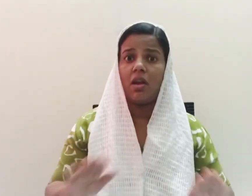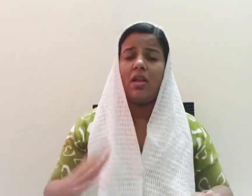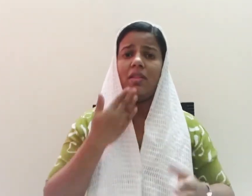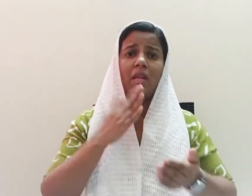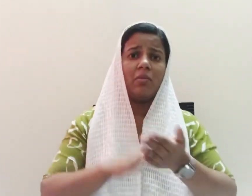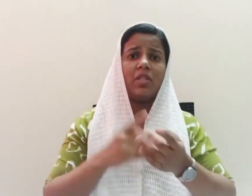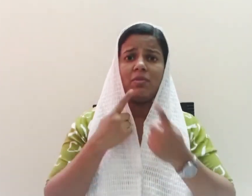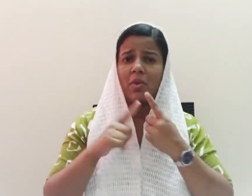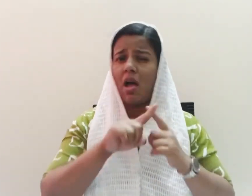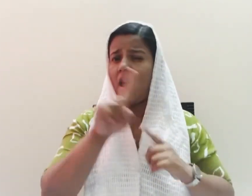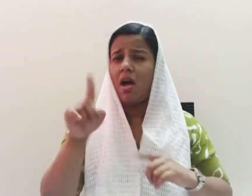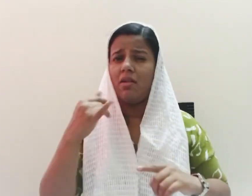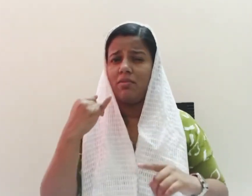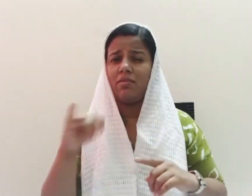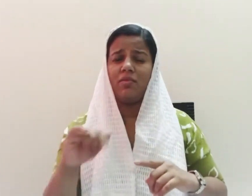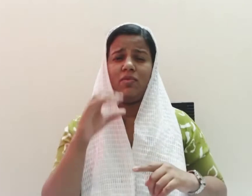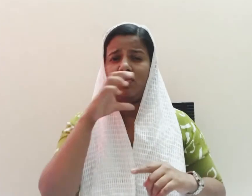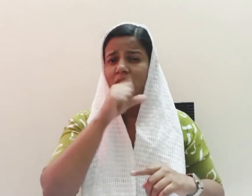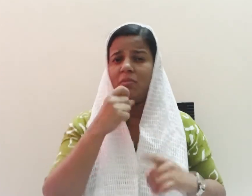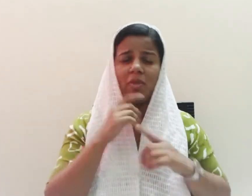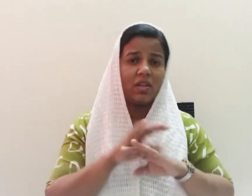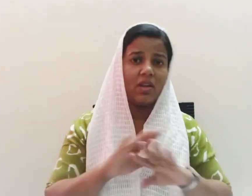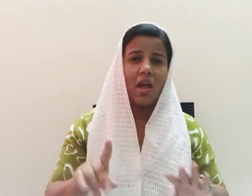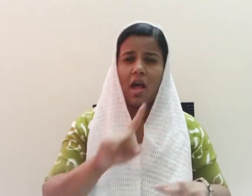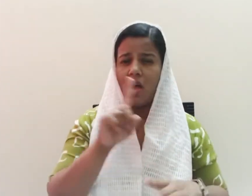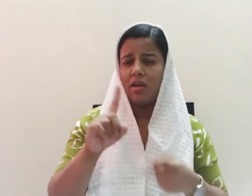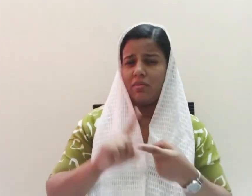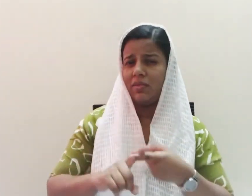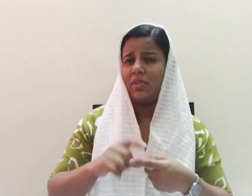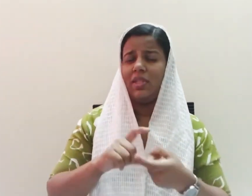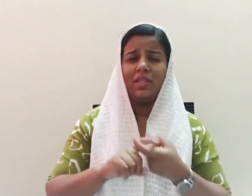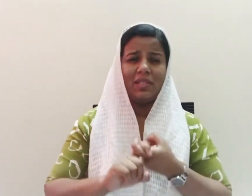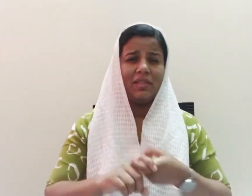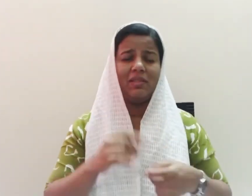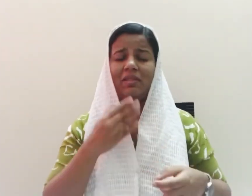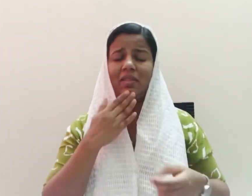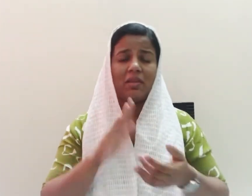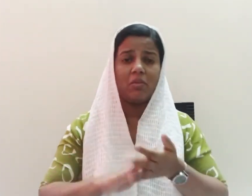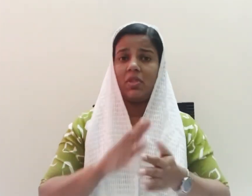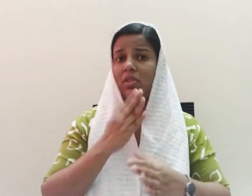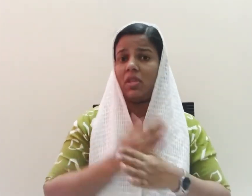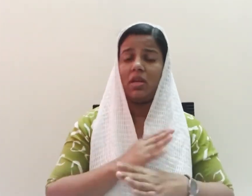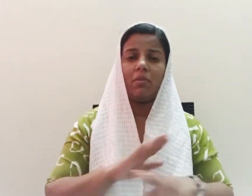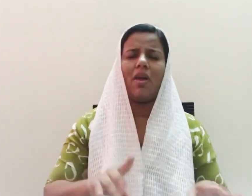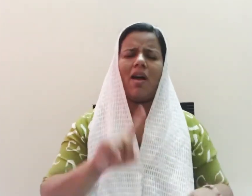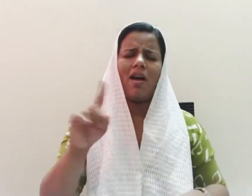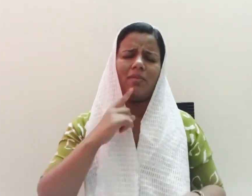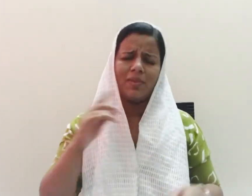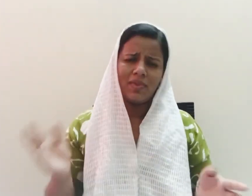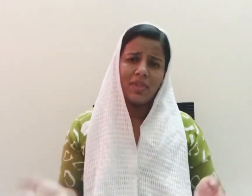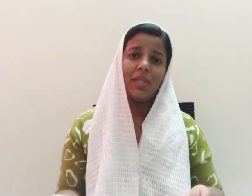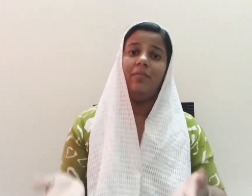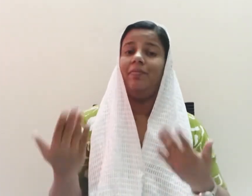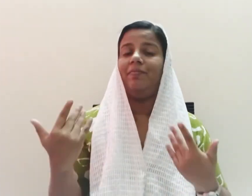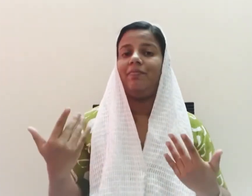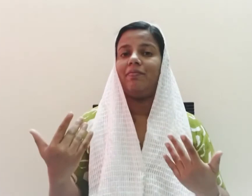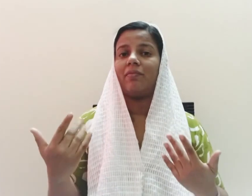തിന്മ പറയരുത്. ഒരുത്തനെക്കുറിച്ച് ദോഷം പറയില്ല, അത് തിന്മയാണ്. ഒരുത്തനിട്ട് ദോഷം ചെയ്യരുത്, അത് തിന്മയാണ്. അവൻ നമ്മളെക്കുറിച്ച് എന്തും പറഞ്ഞോട്ടെ,